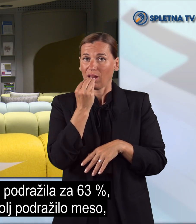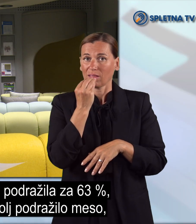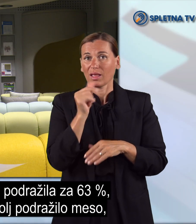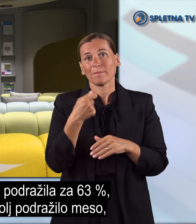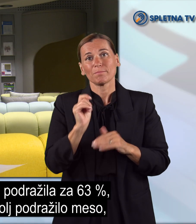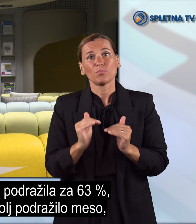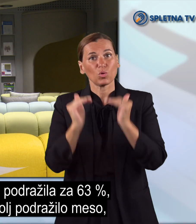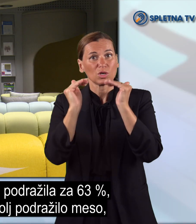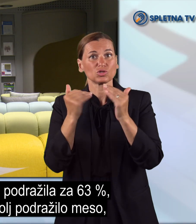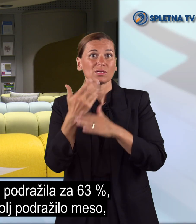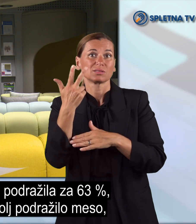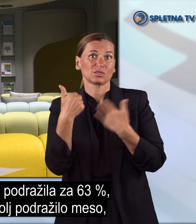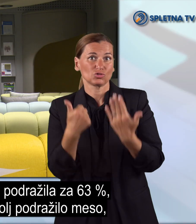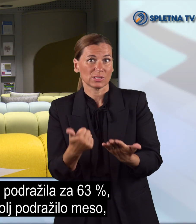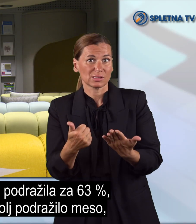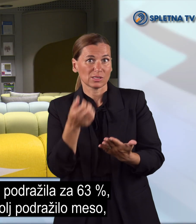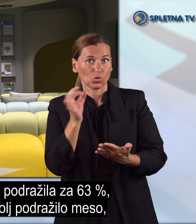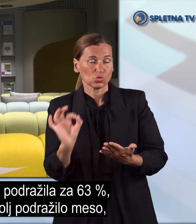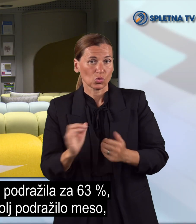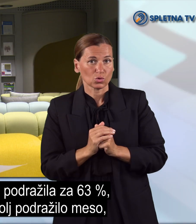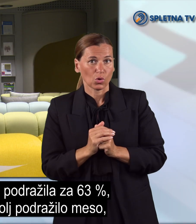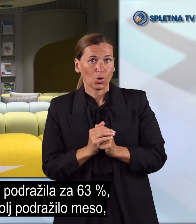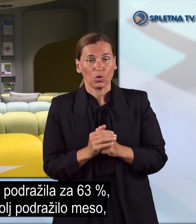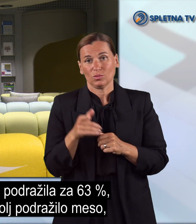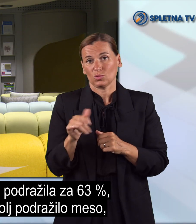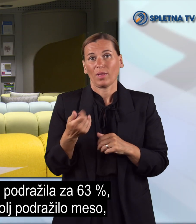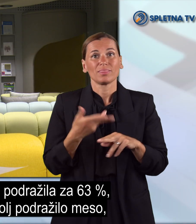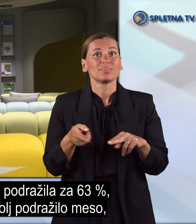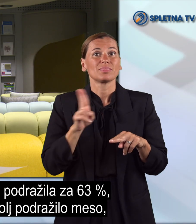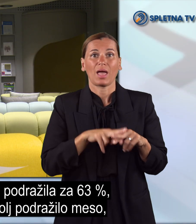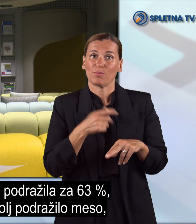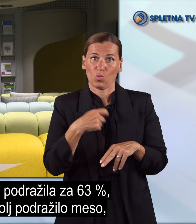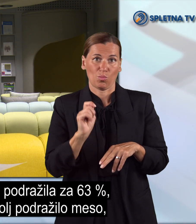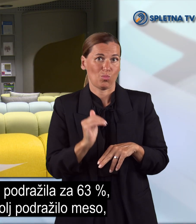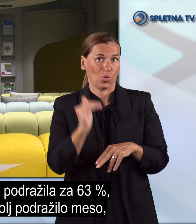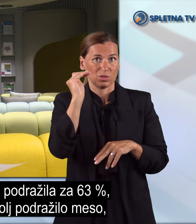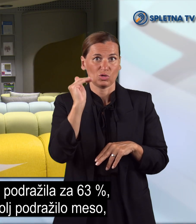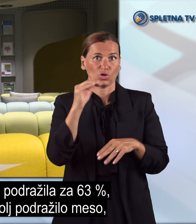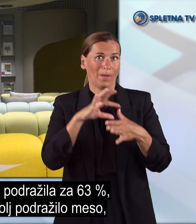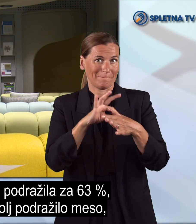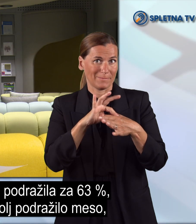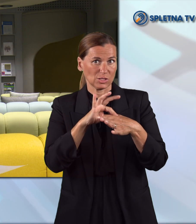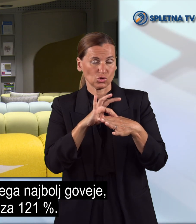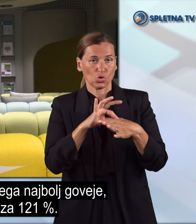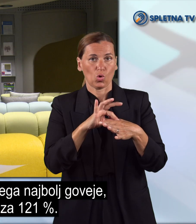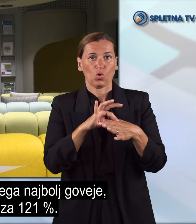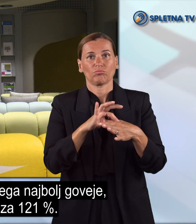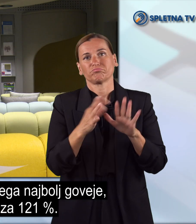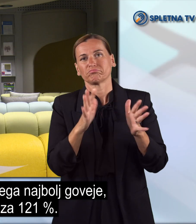je podražila za 63%, pri čemer se je najbolj podražilo meso za